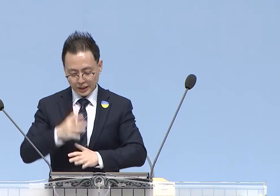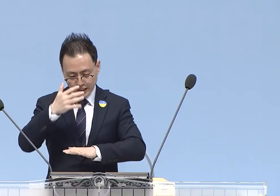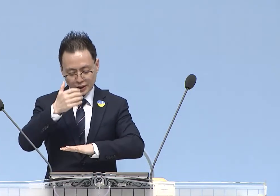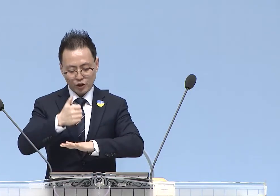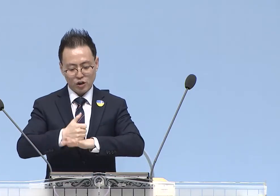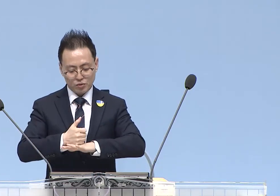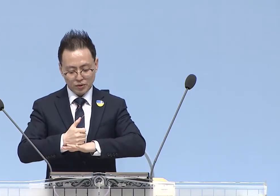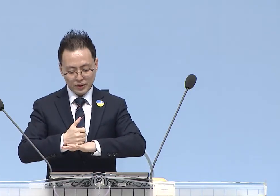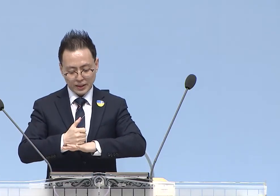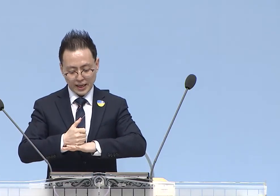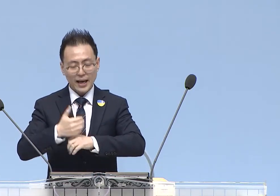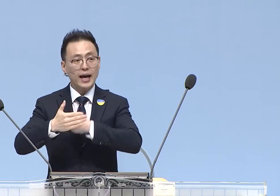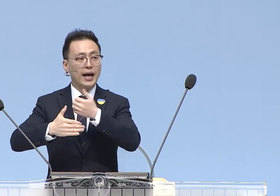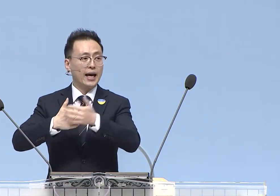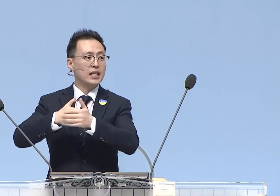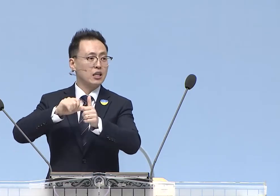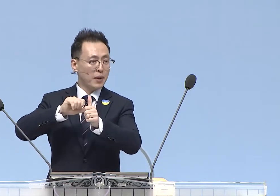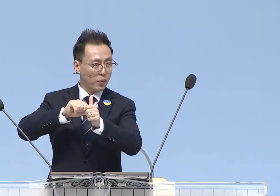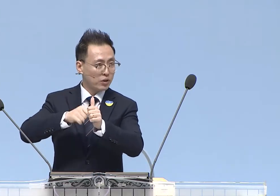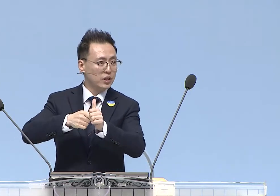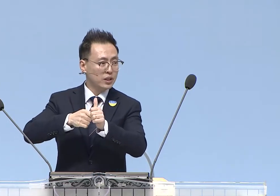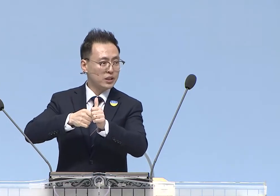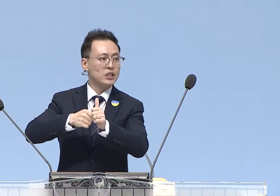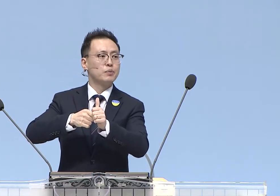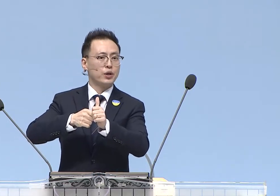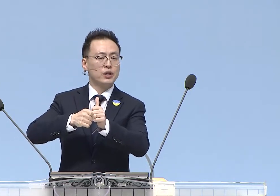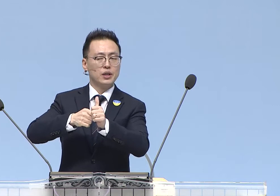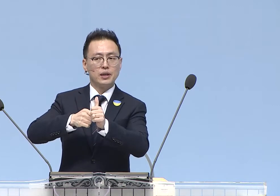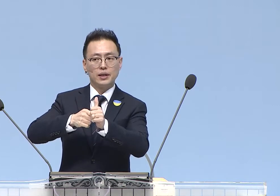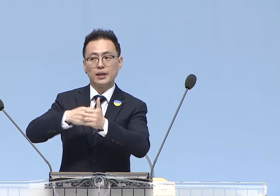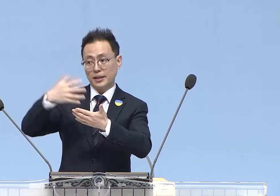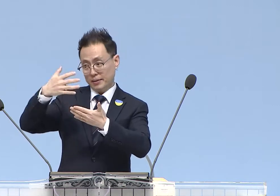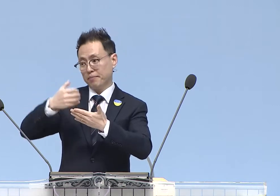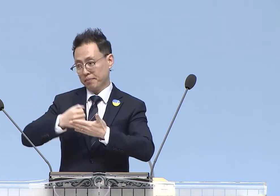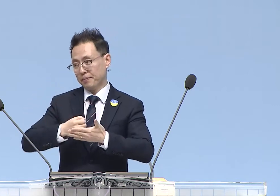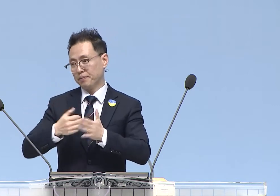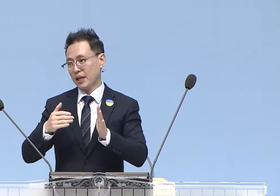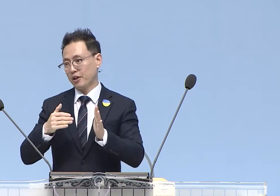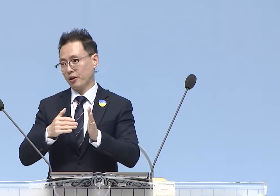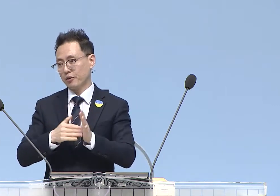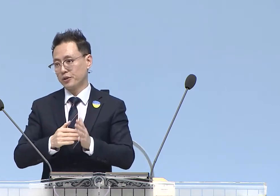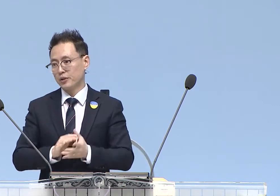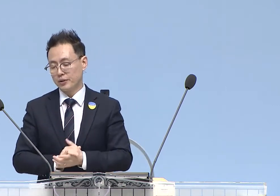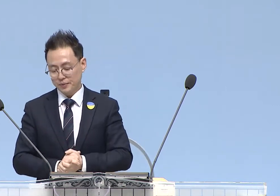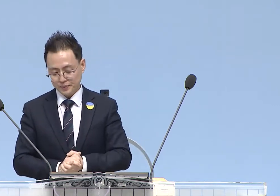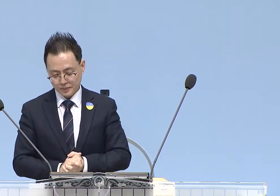그래서 결국 하나님의 벌을, 징벌을 받게 된 거죠.